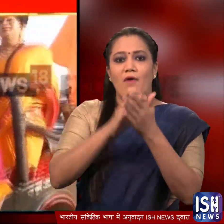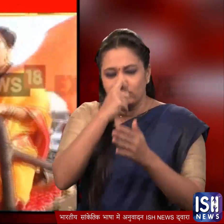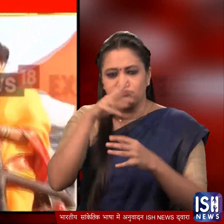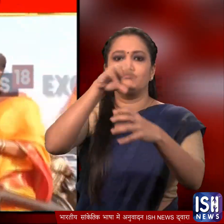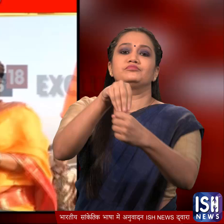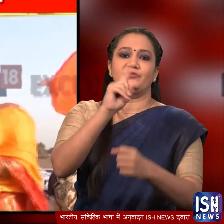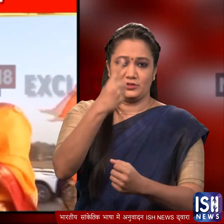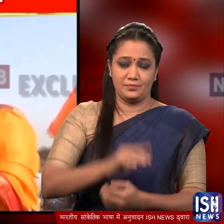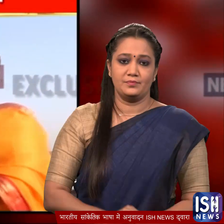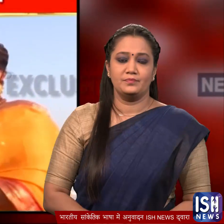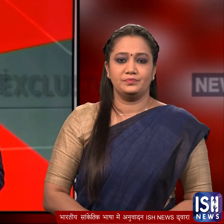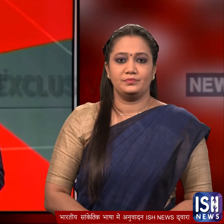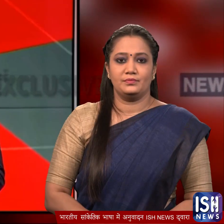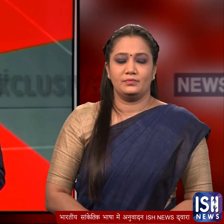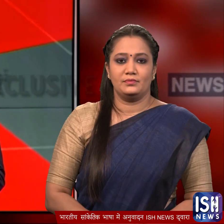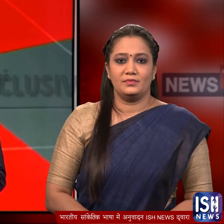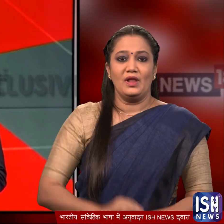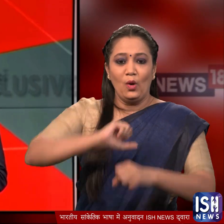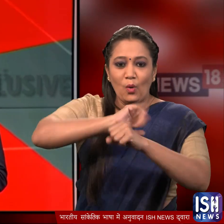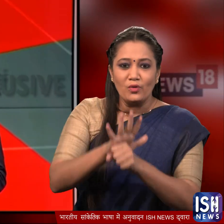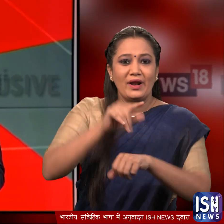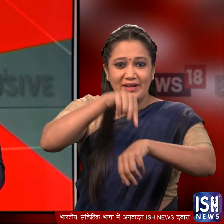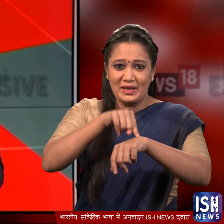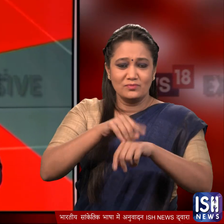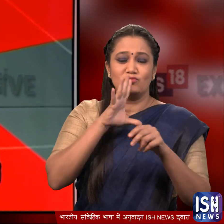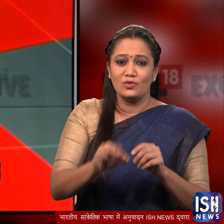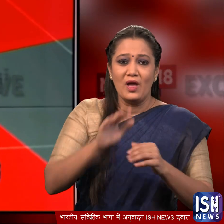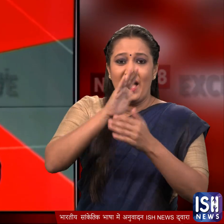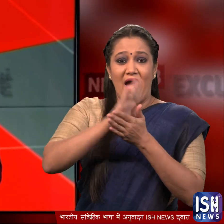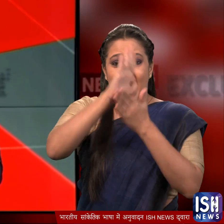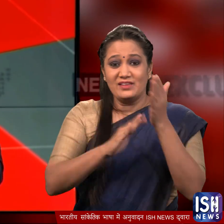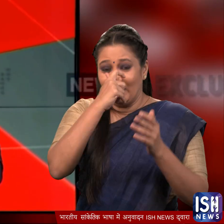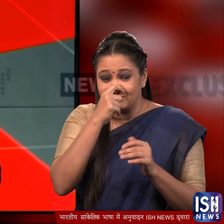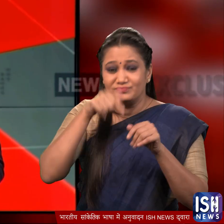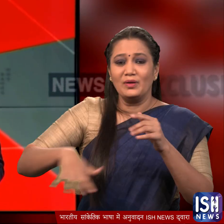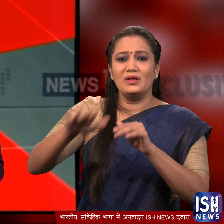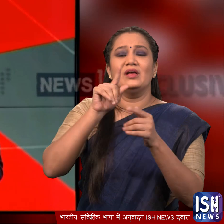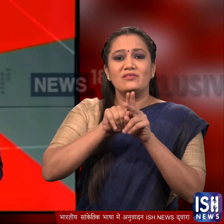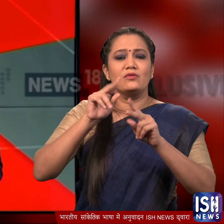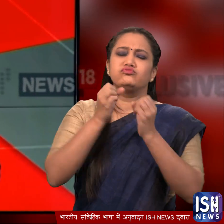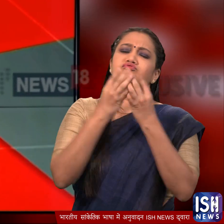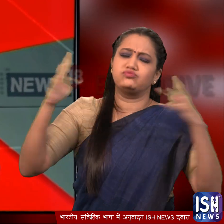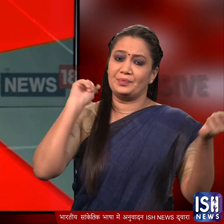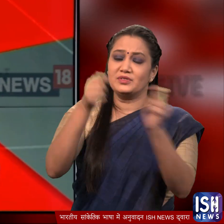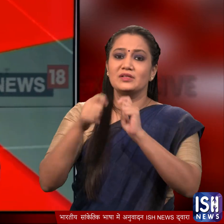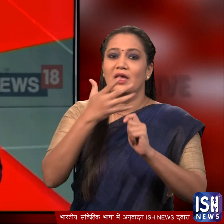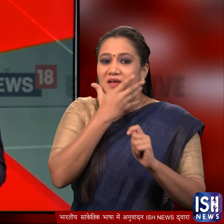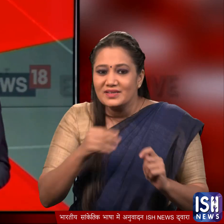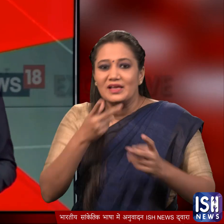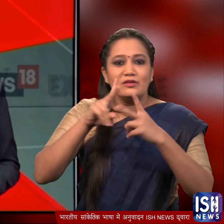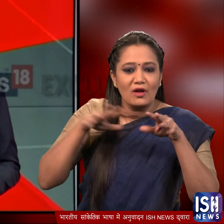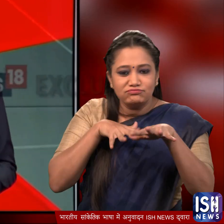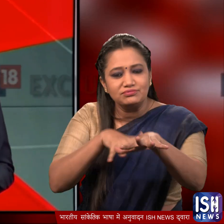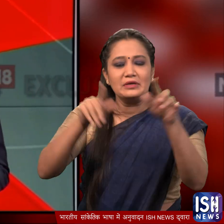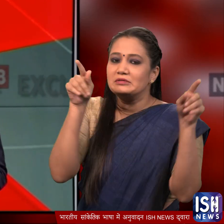हरिद्वार कुंभ में हिस्सा ले रहा है। सौभाग्य की एक बात यह कि कोरोना संकट की वजह से इस बार हरिद्वार कुंभ में बहुत कुछ बदल गया है, लेकिन